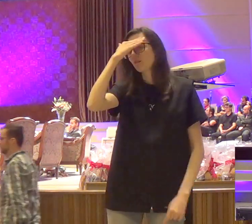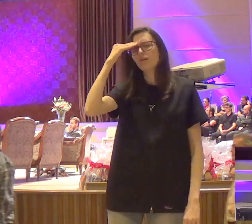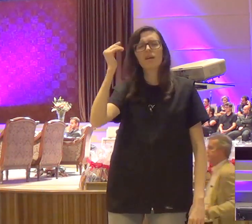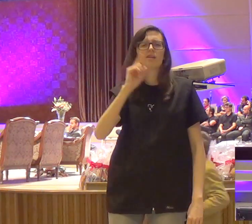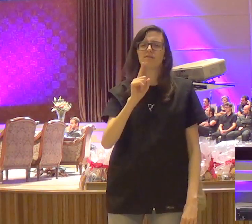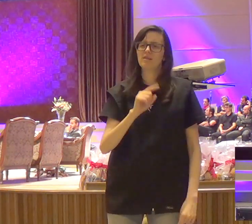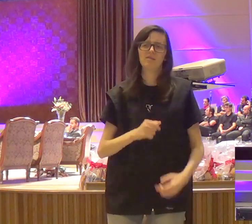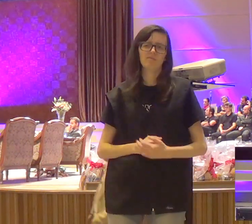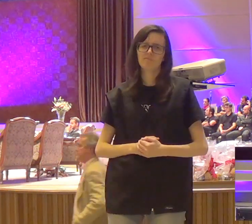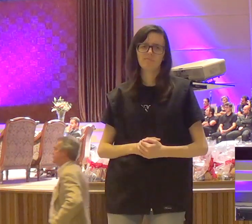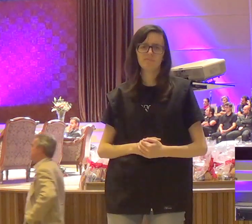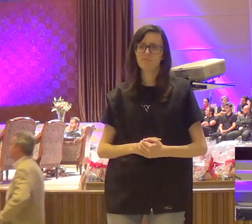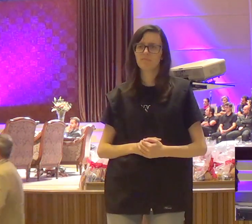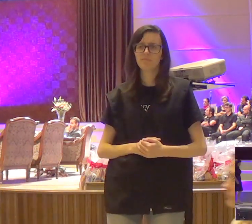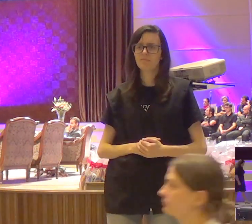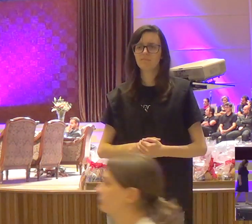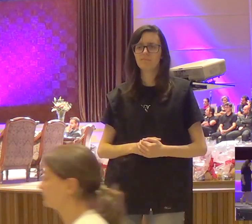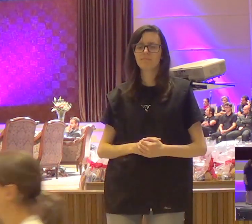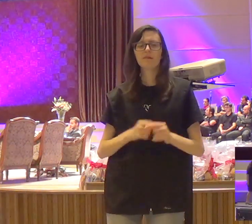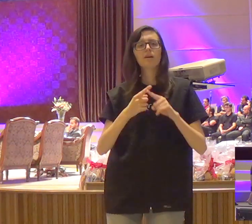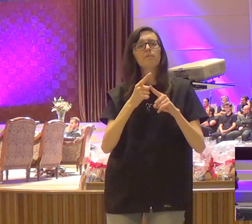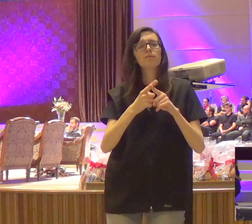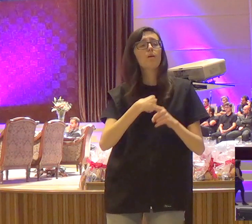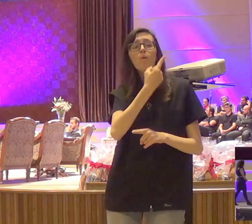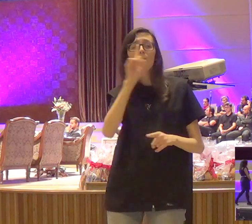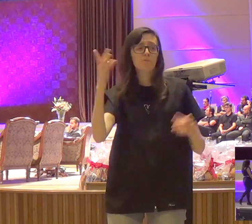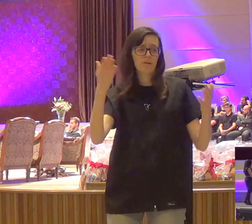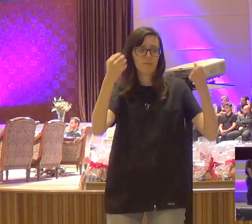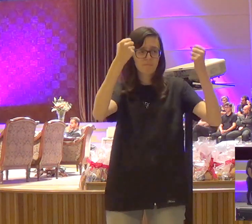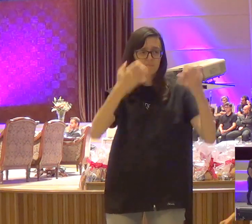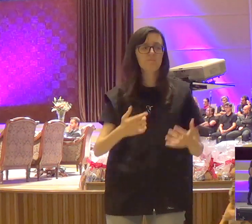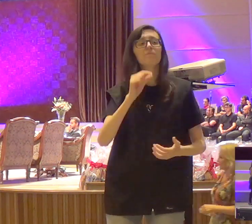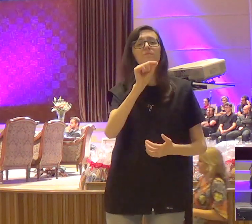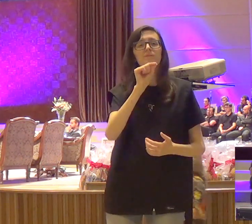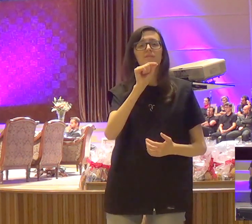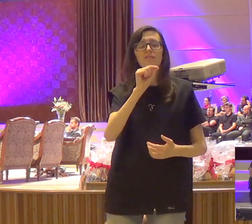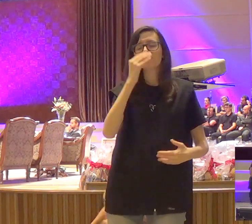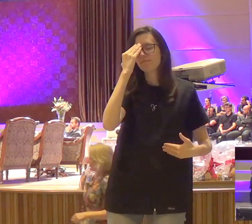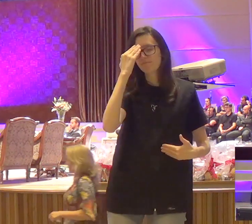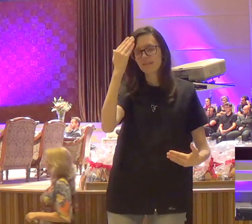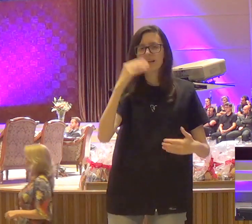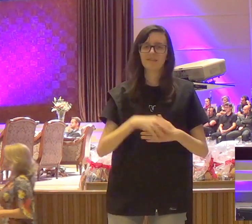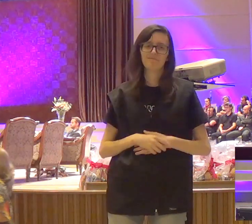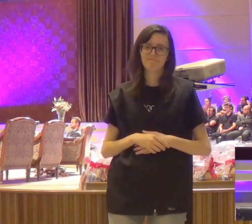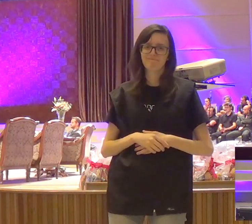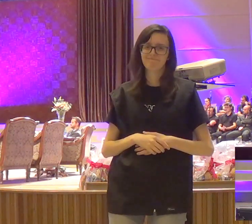deles. My final word. A palavra final. Obrigada. Obrigada.